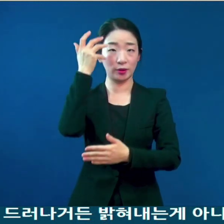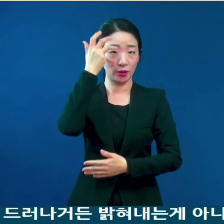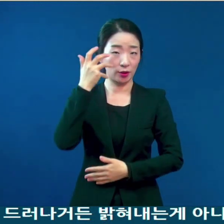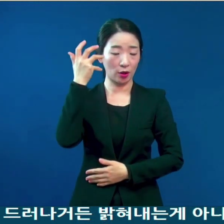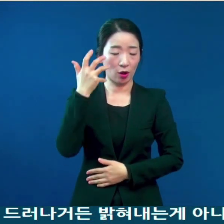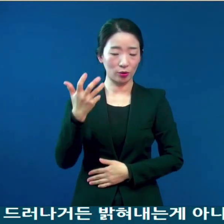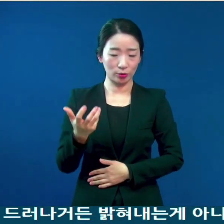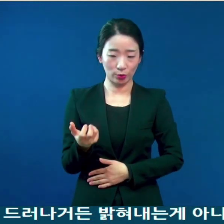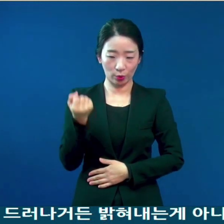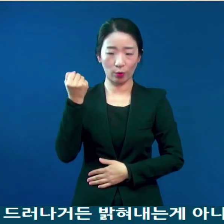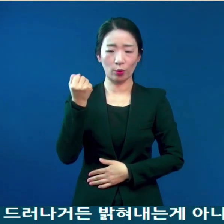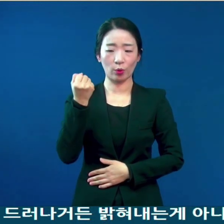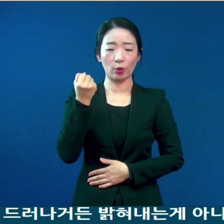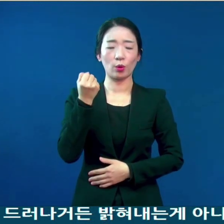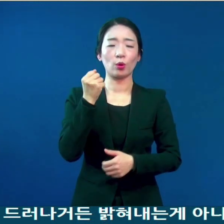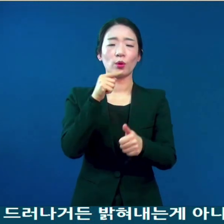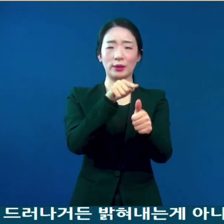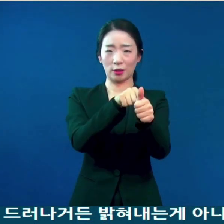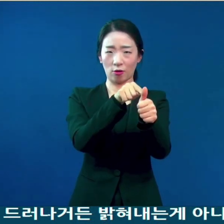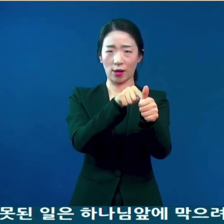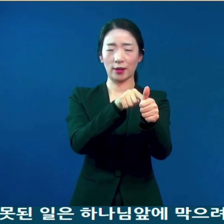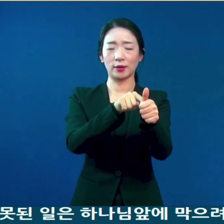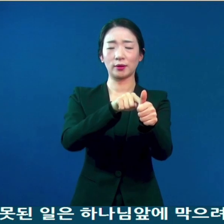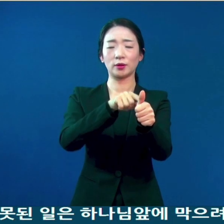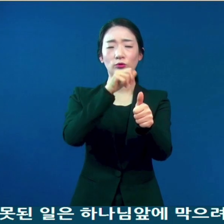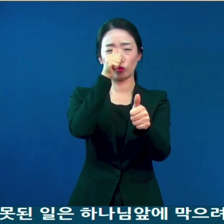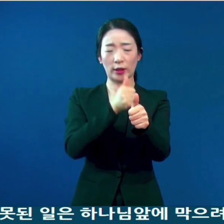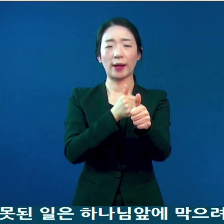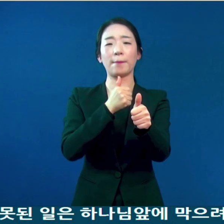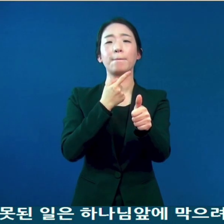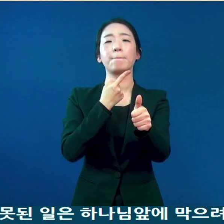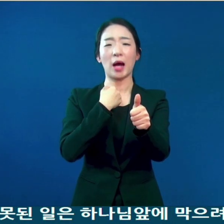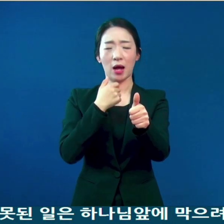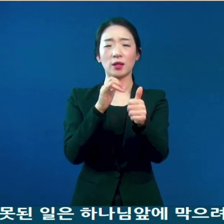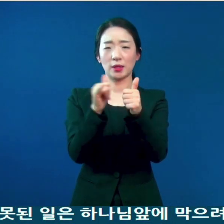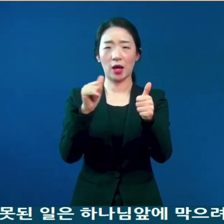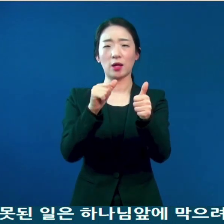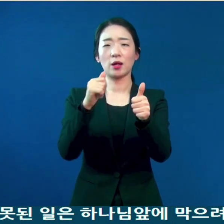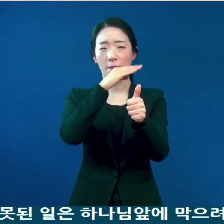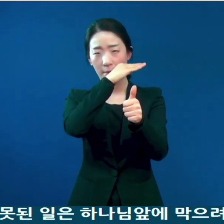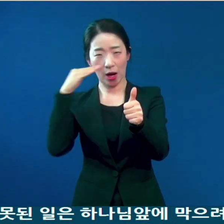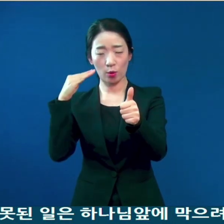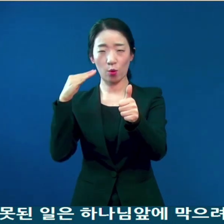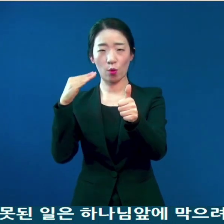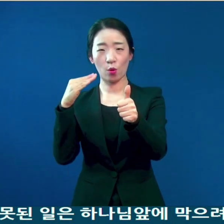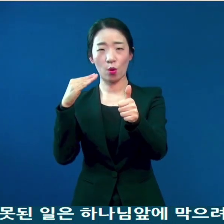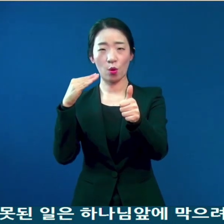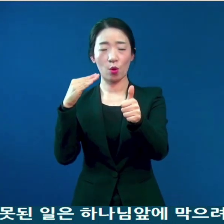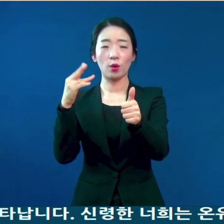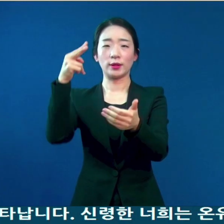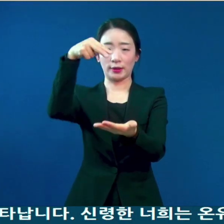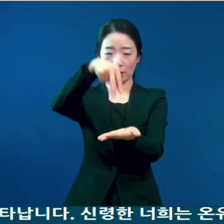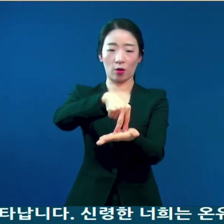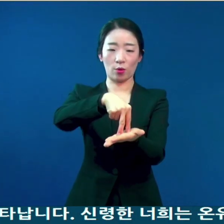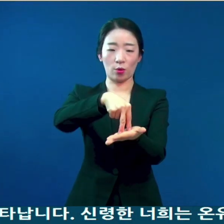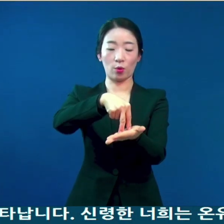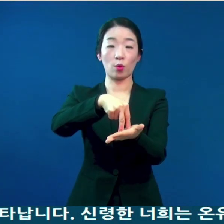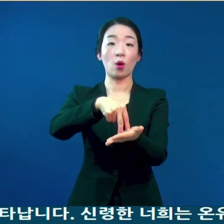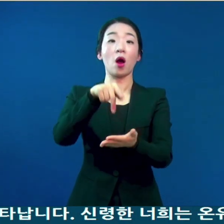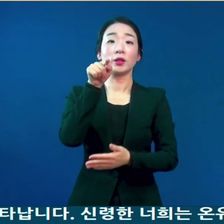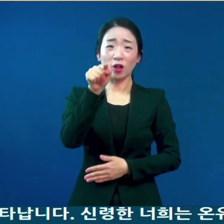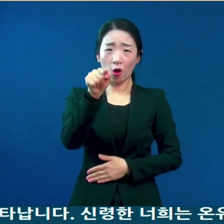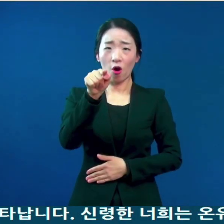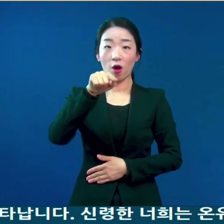심령으로 그러한 자를 반드시 바로잡고, 다음 너 자신을